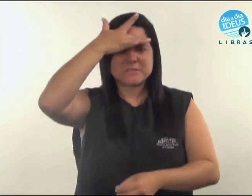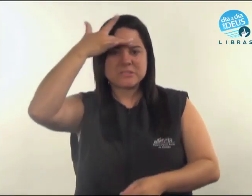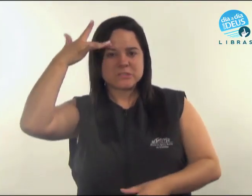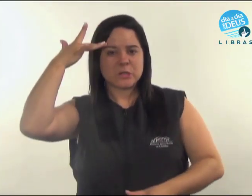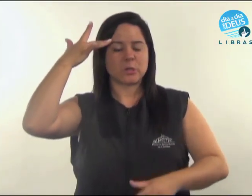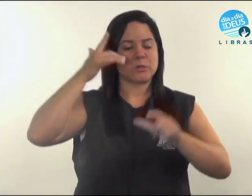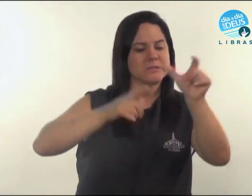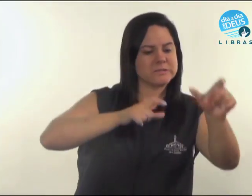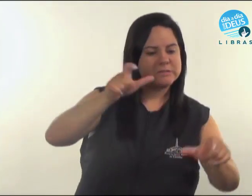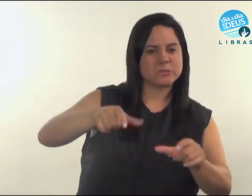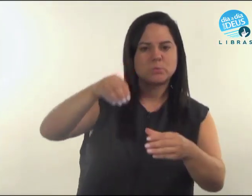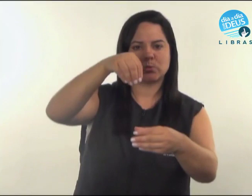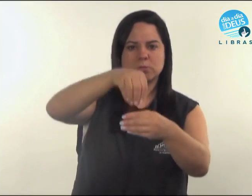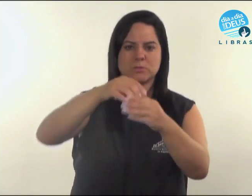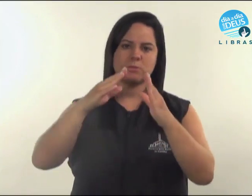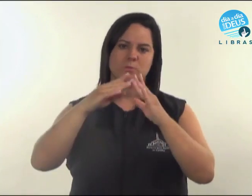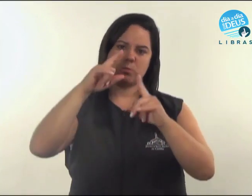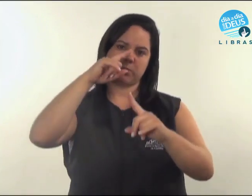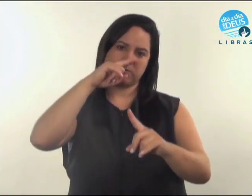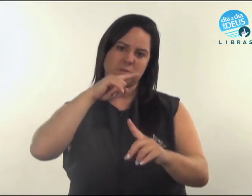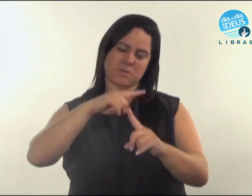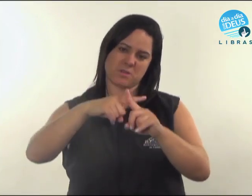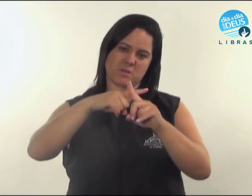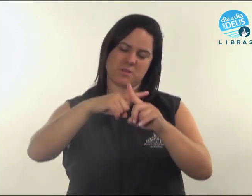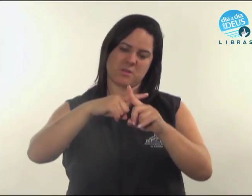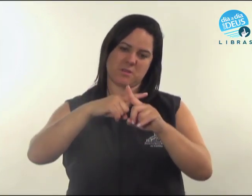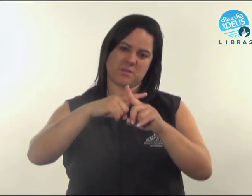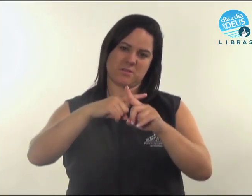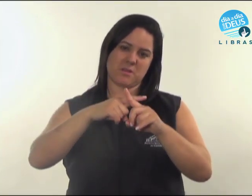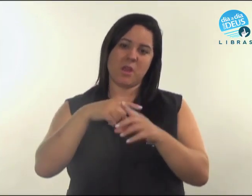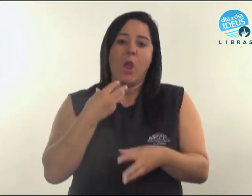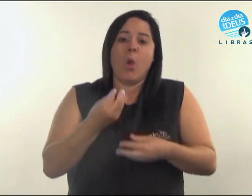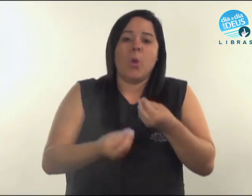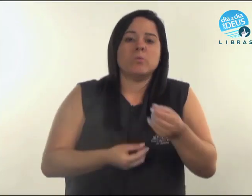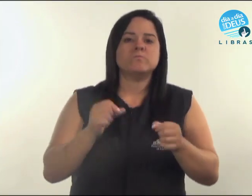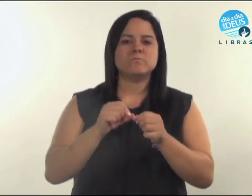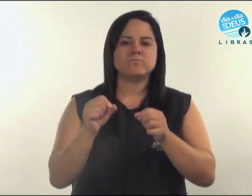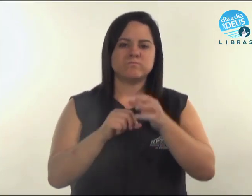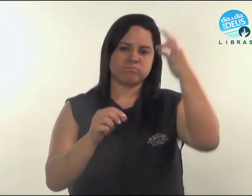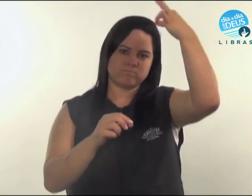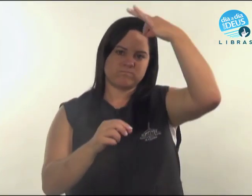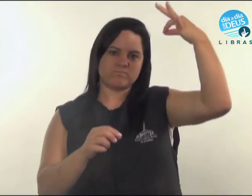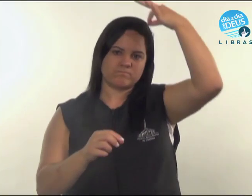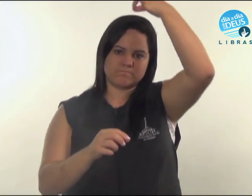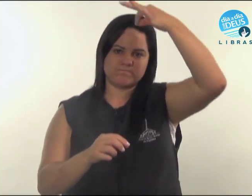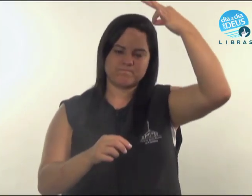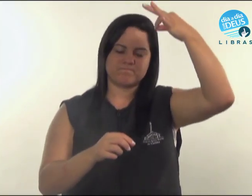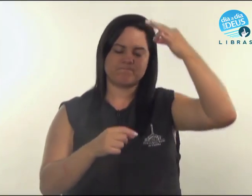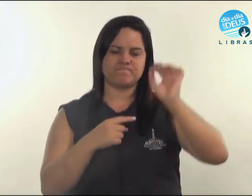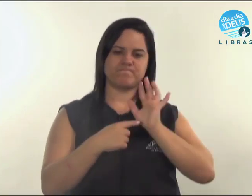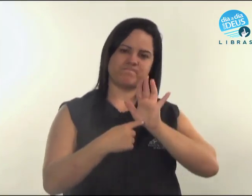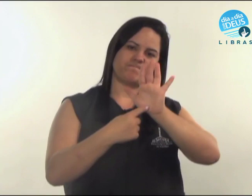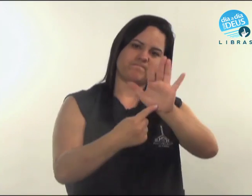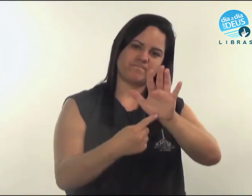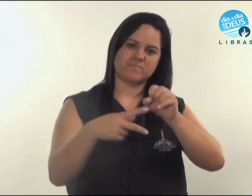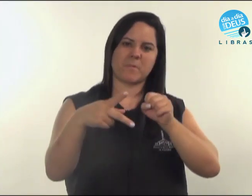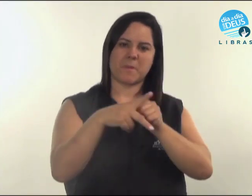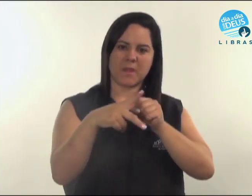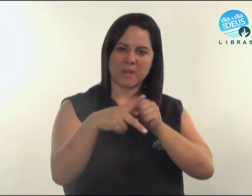Só o Espírito Santo poderia revelar a mentira e o ardil de Satanás que estava operando através desse casal. E então,